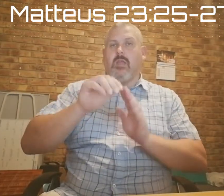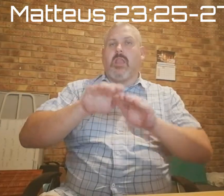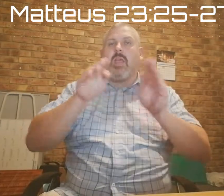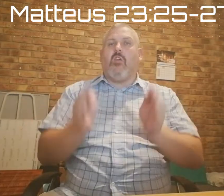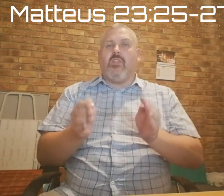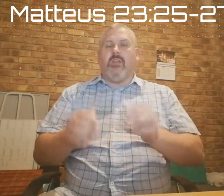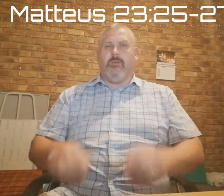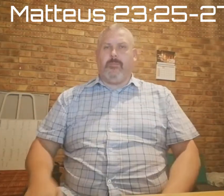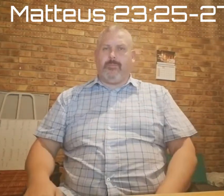te gelde.